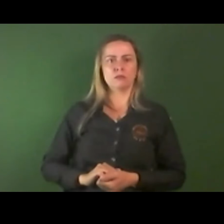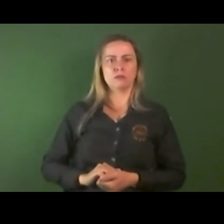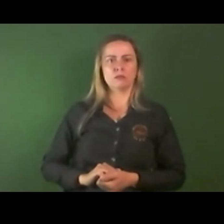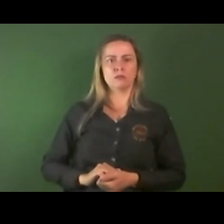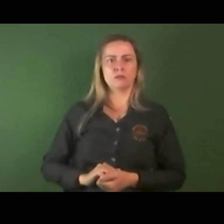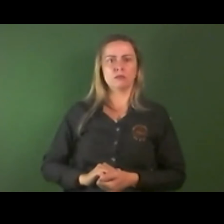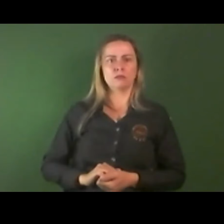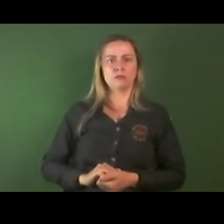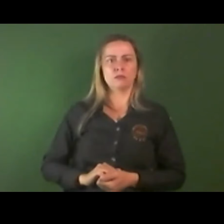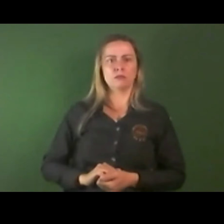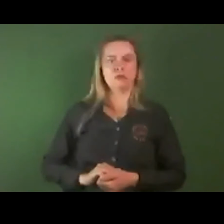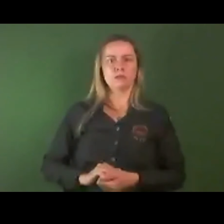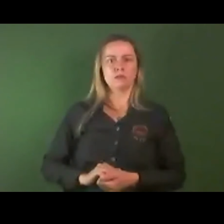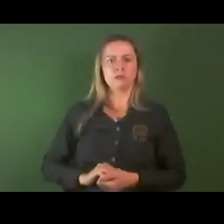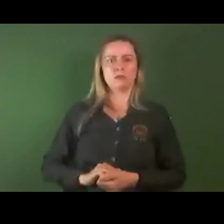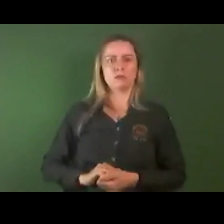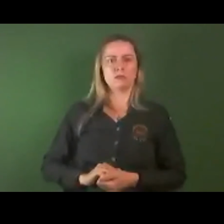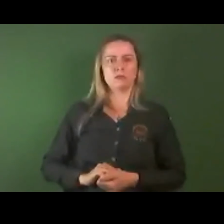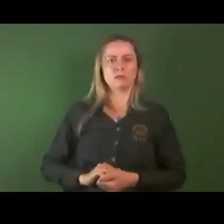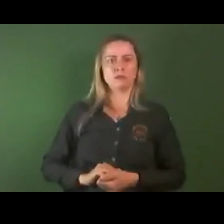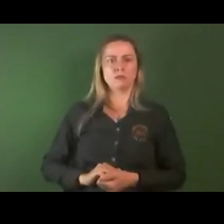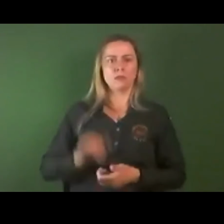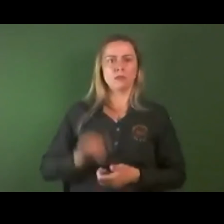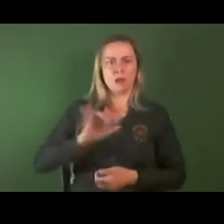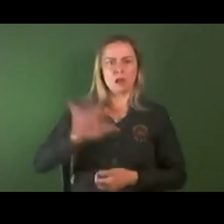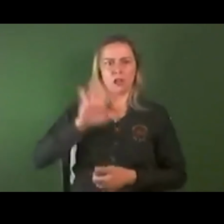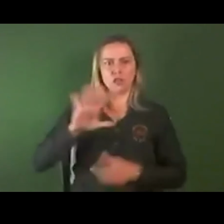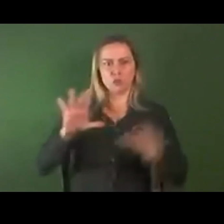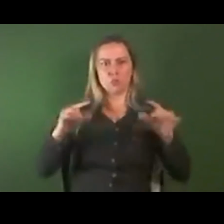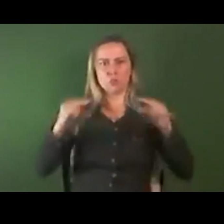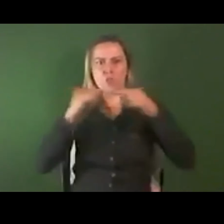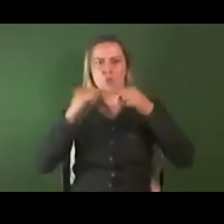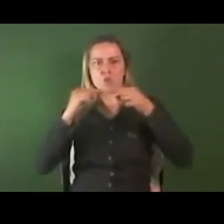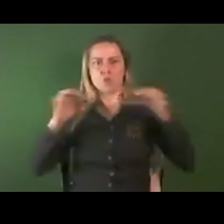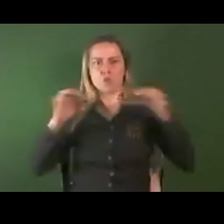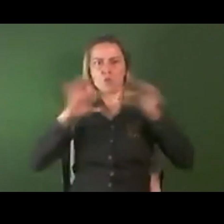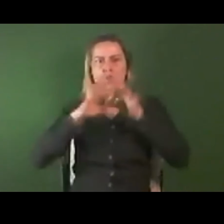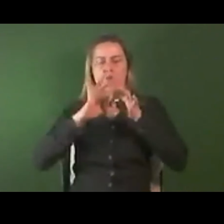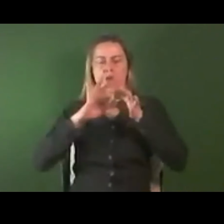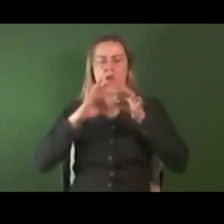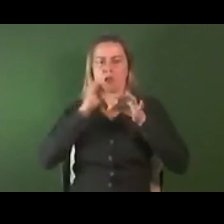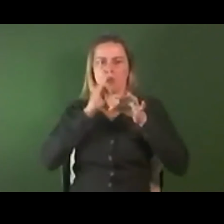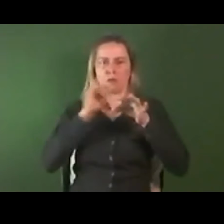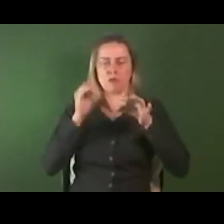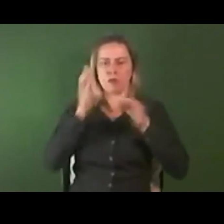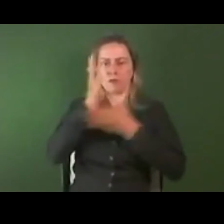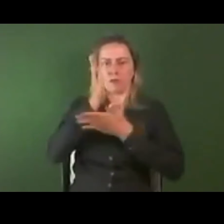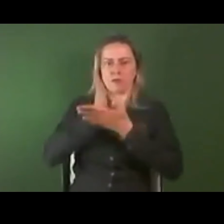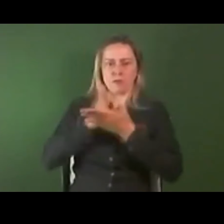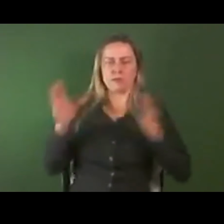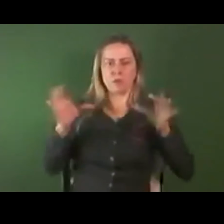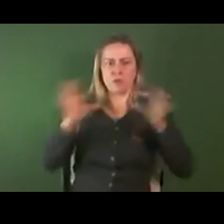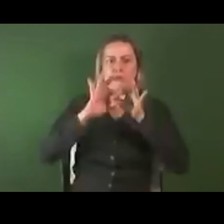Né? Ou ele faz uma conexão entre essas duas imagens. E esse tipo chama Japan Photo Theater, porque, na realidade, ele